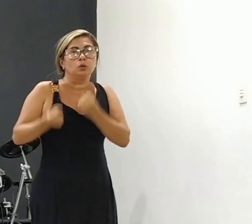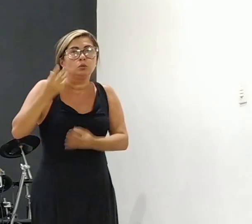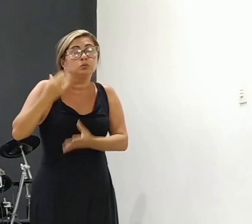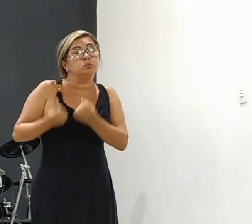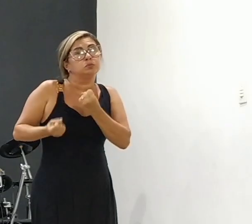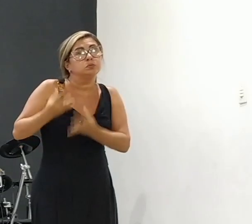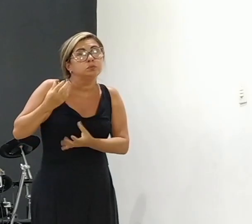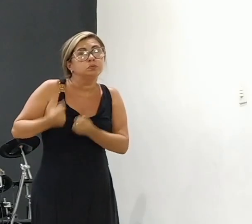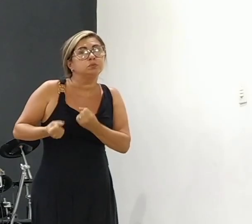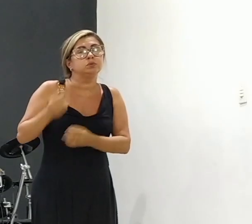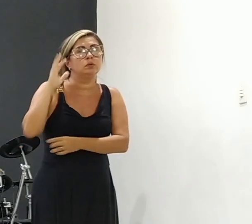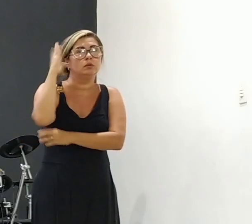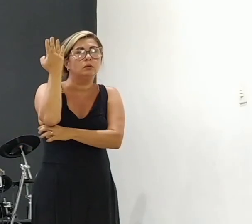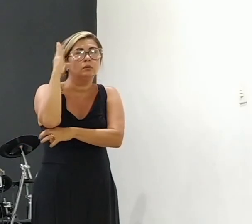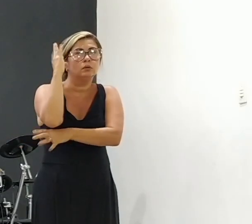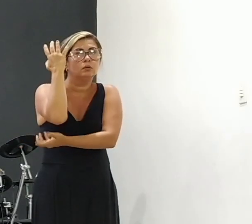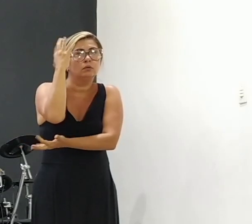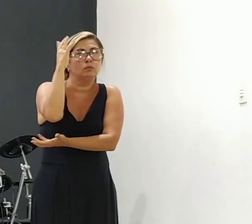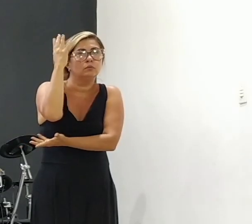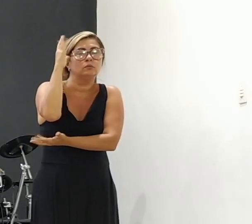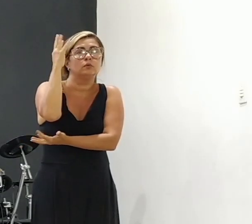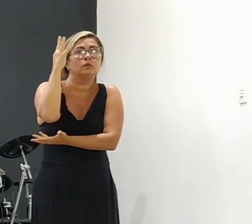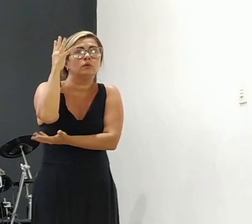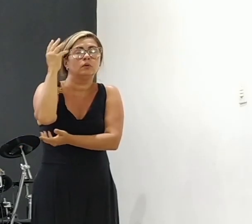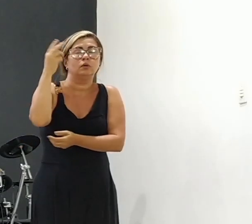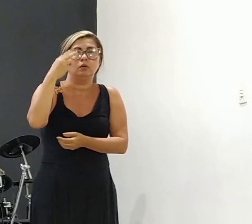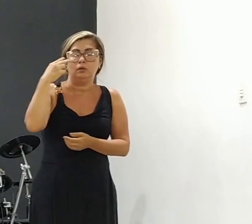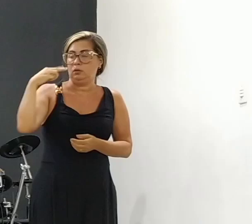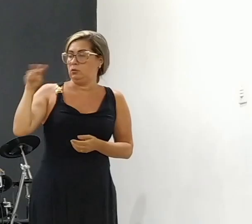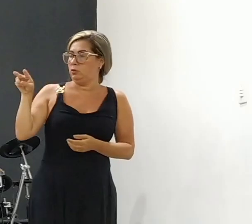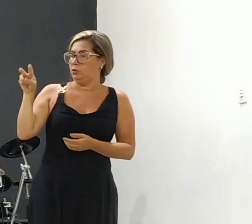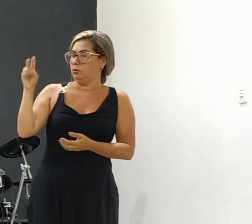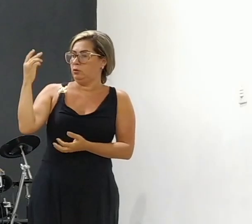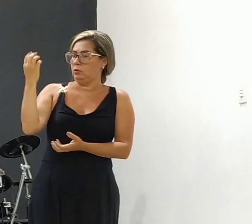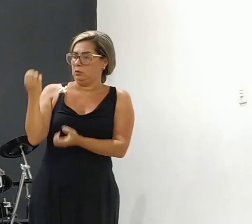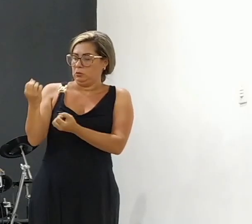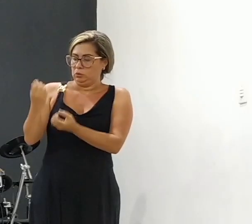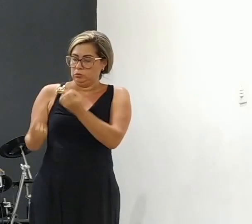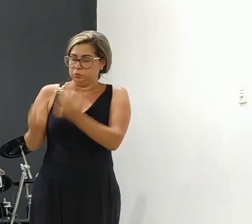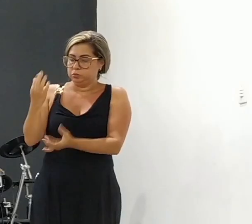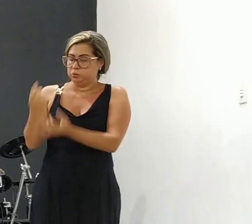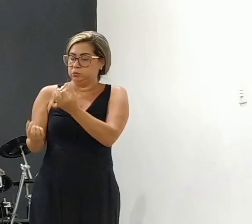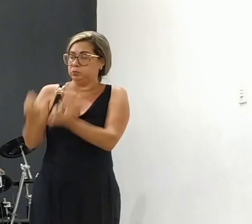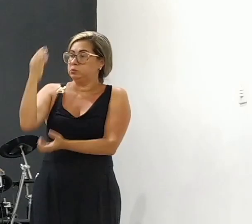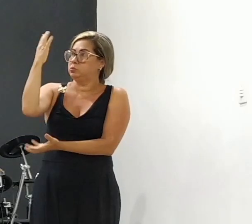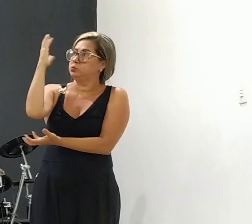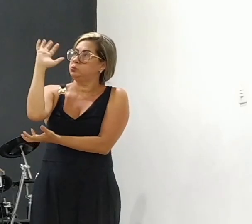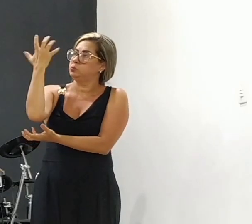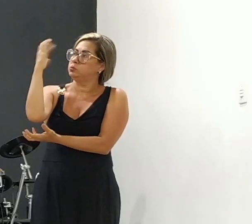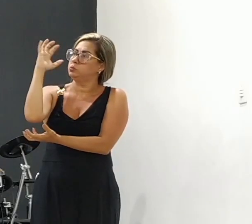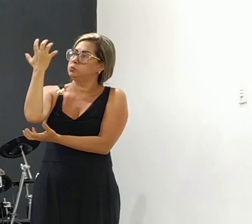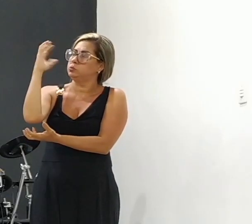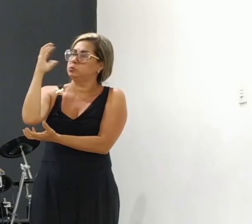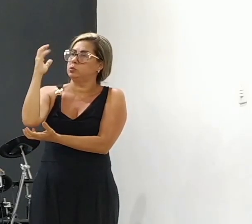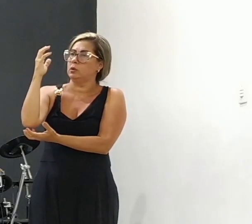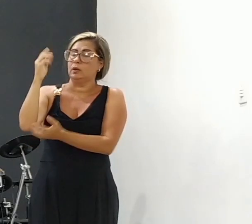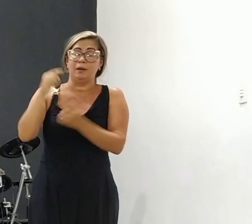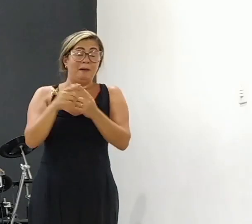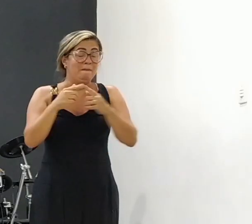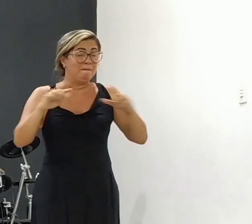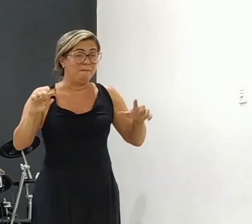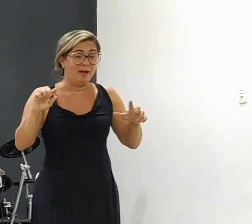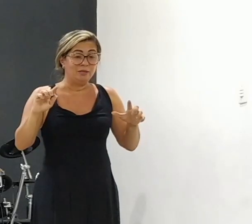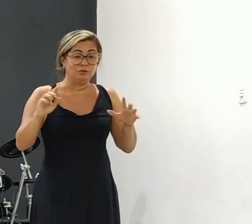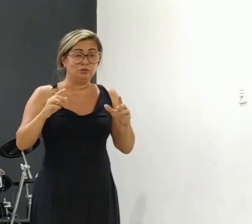sarça. E olhou, e eis que a sarça ardia no fogo, e a sarça não se